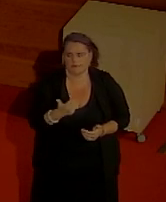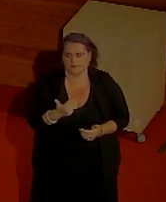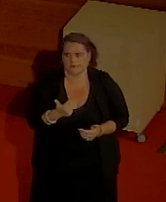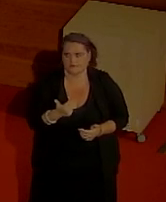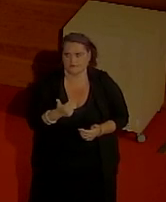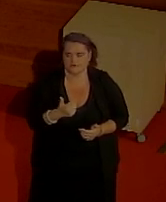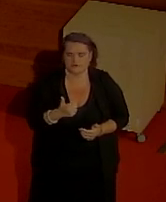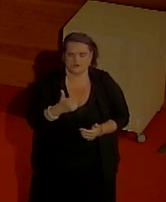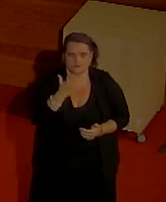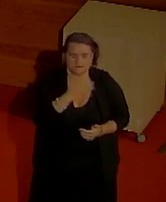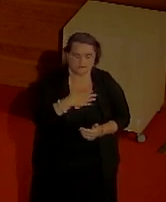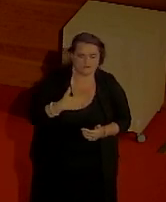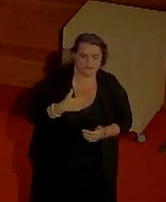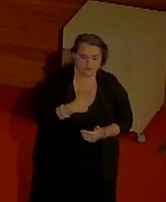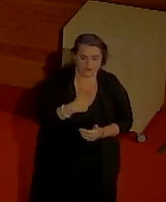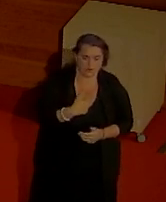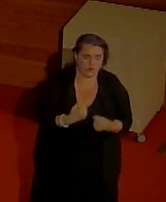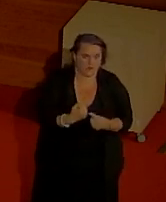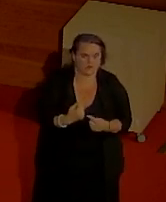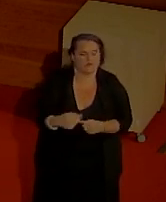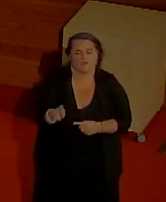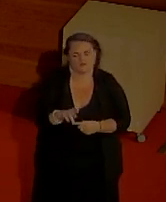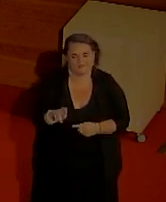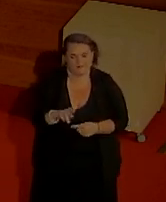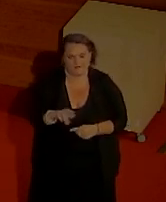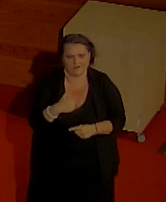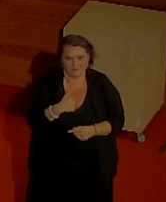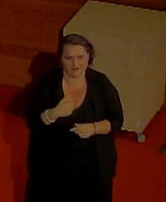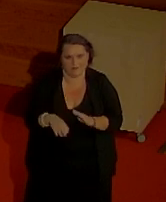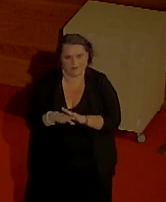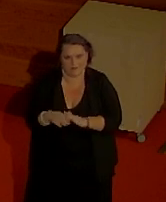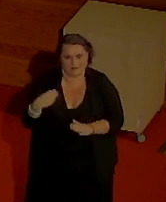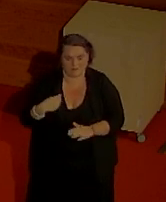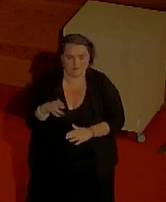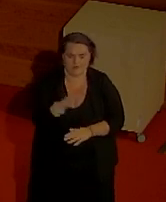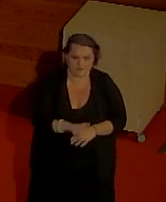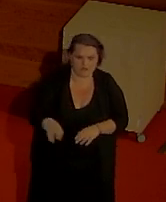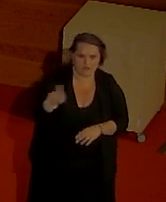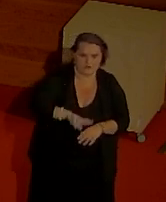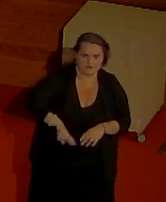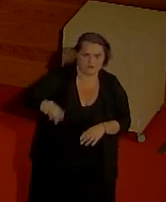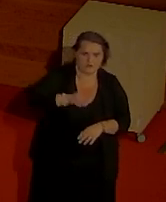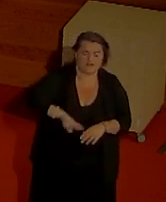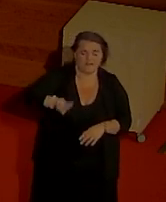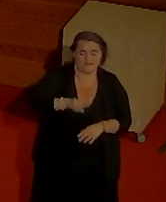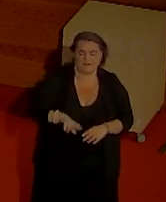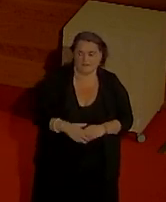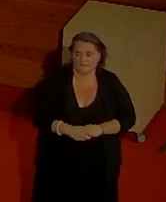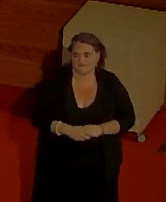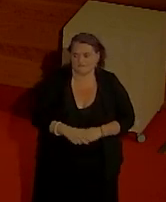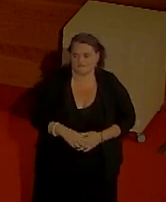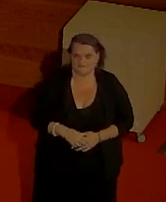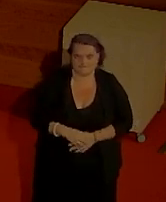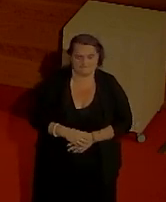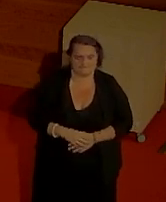determinado rol siga siga ejerciéndolo esos bucles ah eh os hacía referencia a